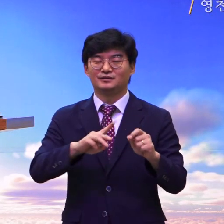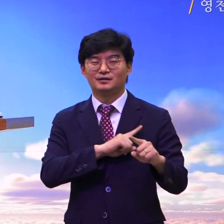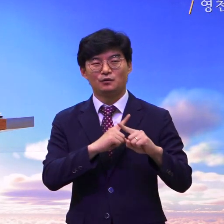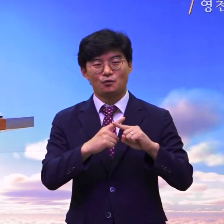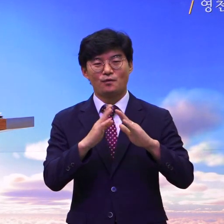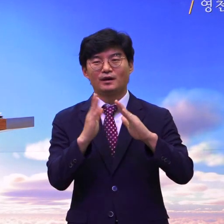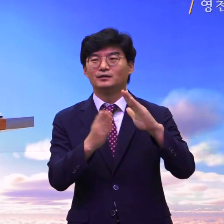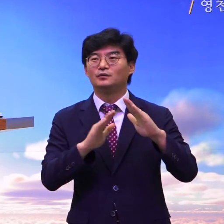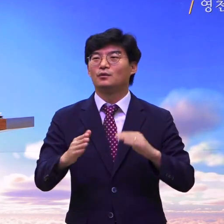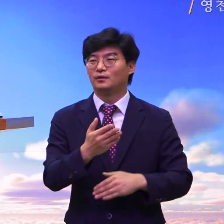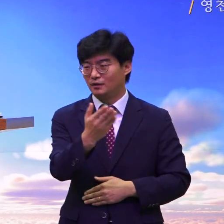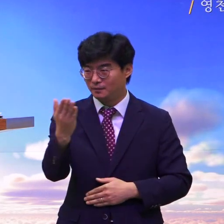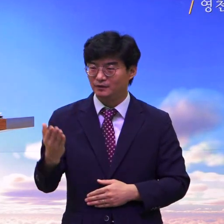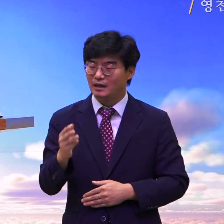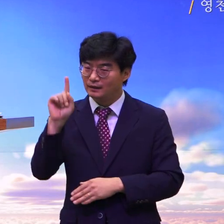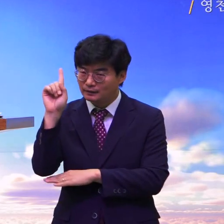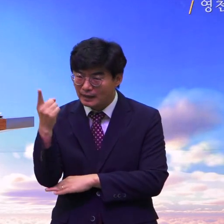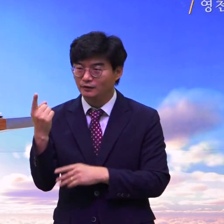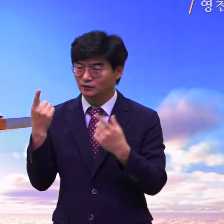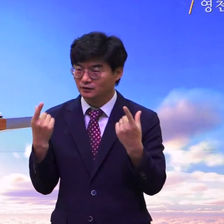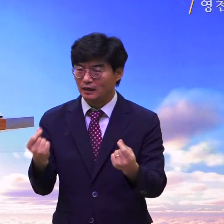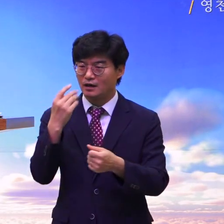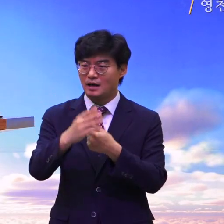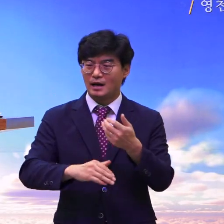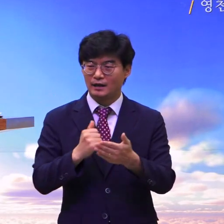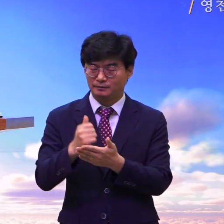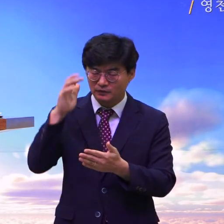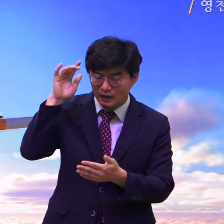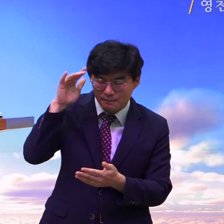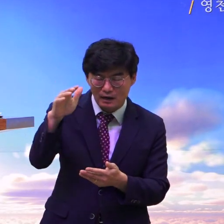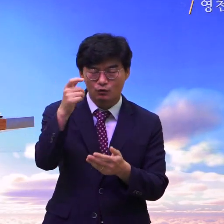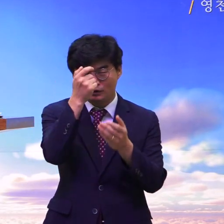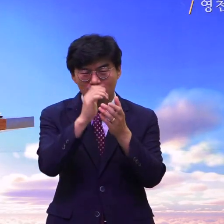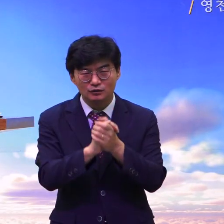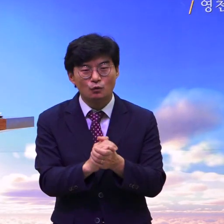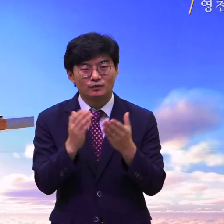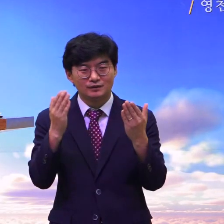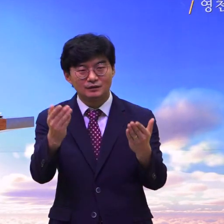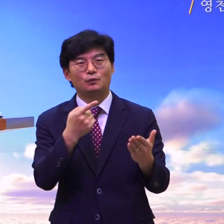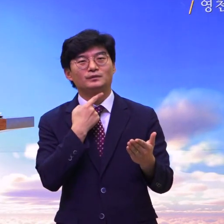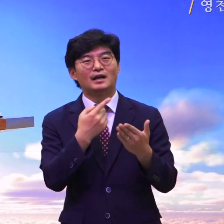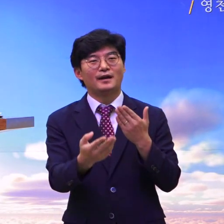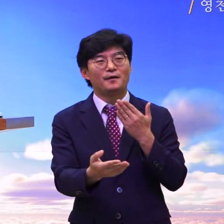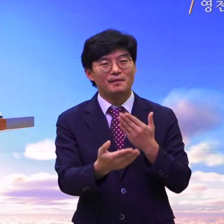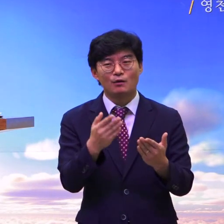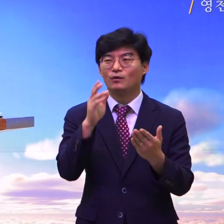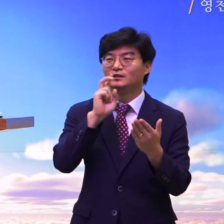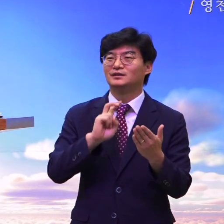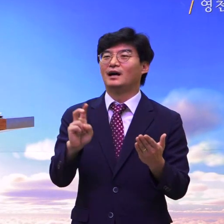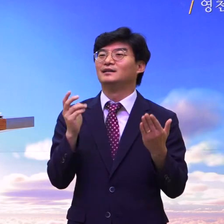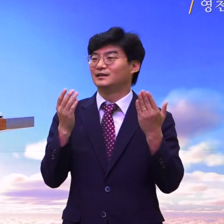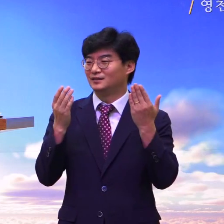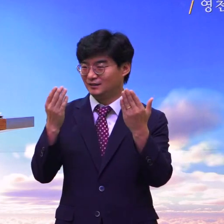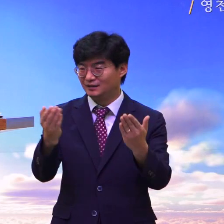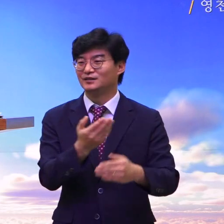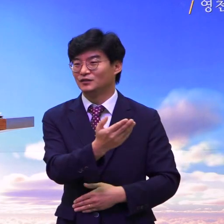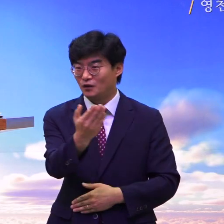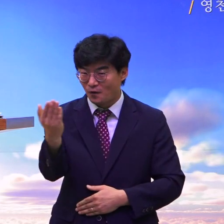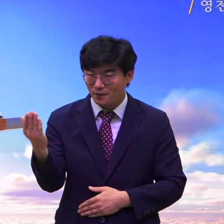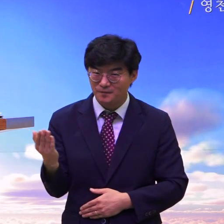여러분 다윗처럼 하나님을 갈망하고 하나님께 기도하고 하나님을 체험하고 하나님을 찬양하는 여러분 될